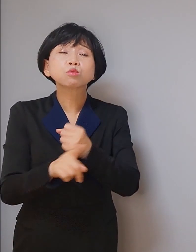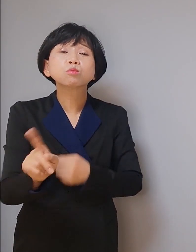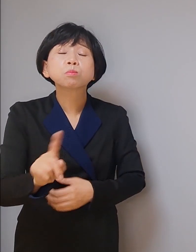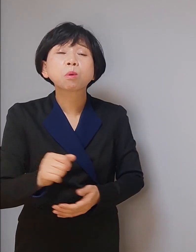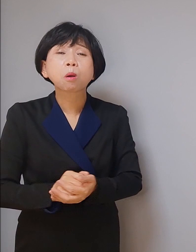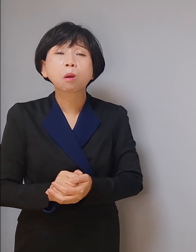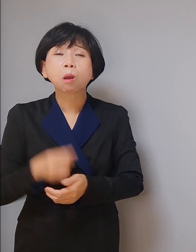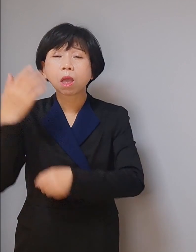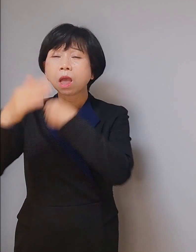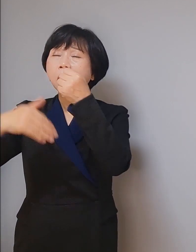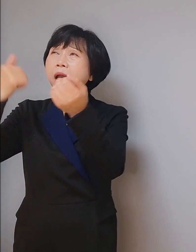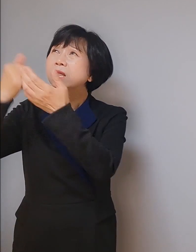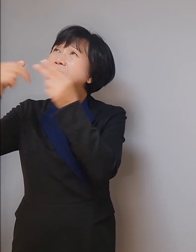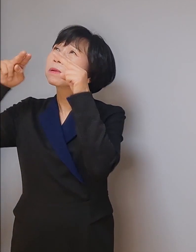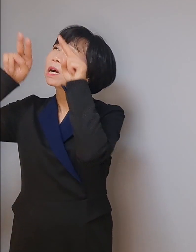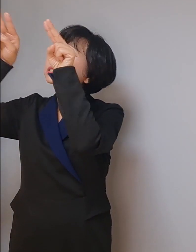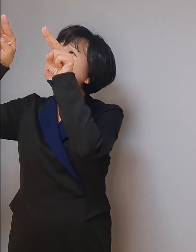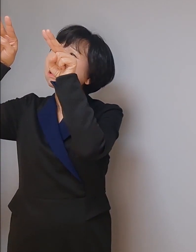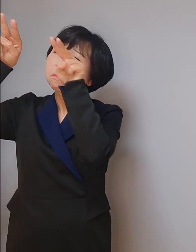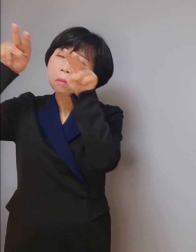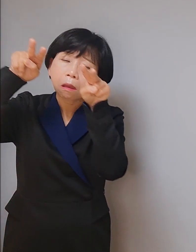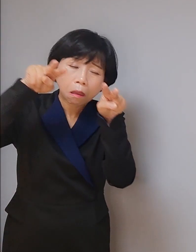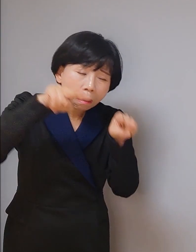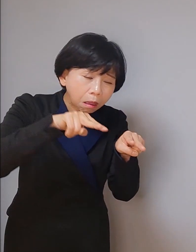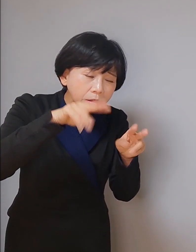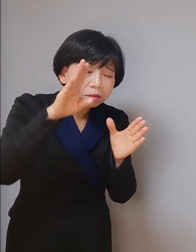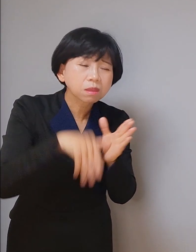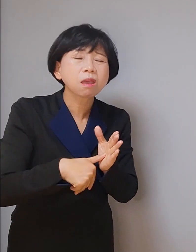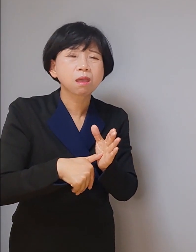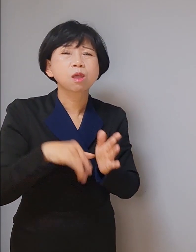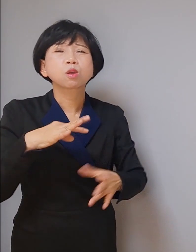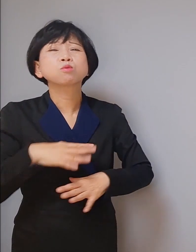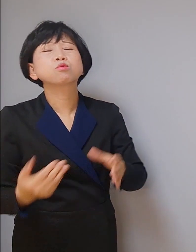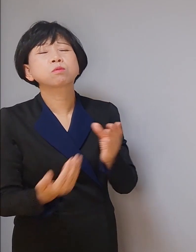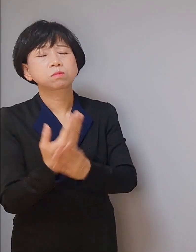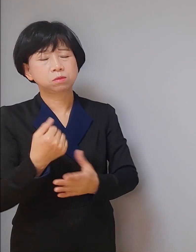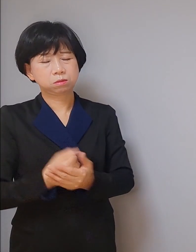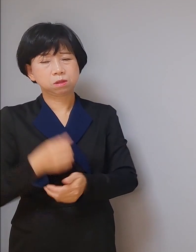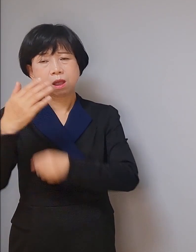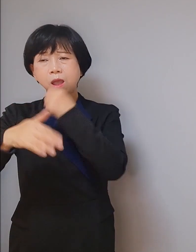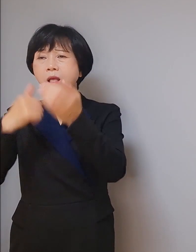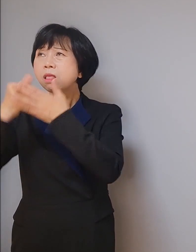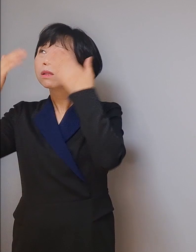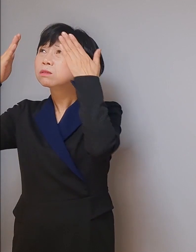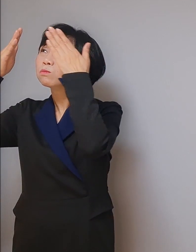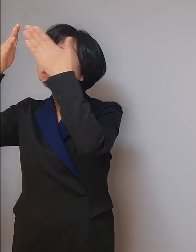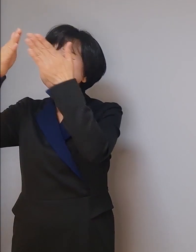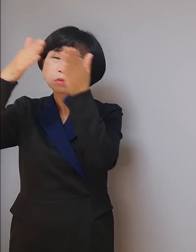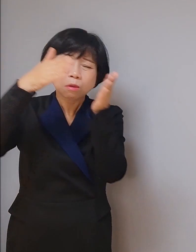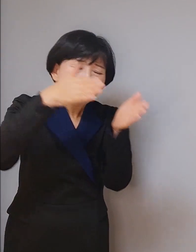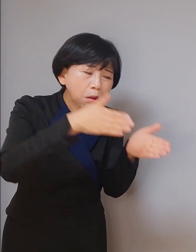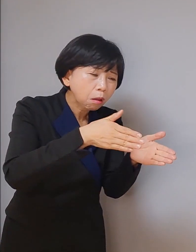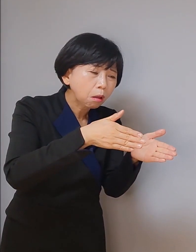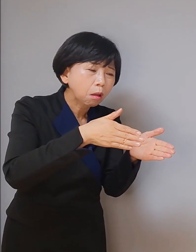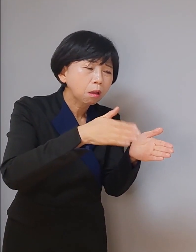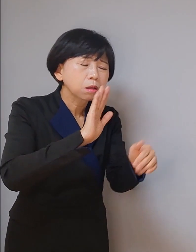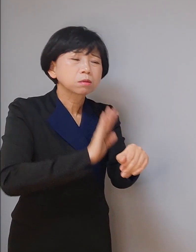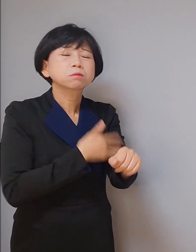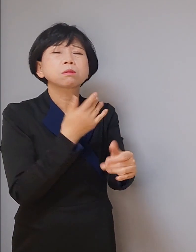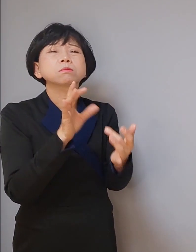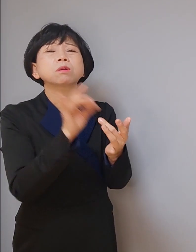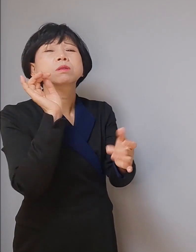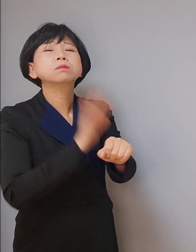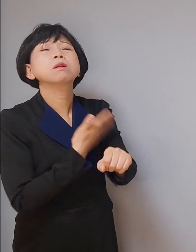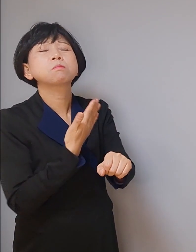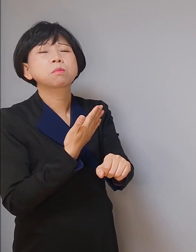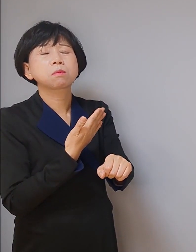시선을 잃어버릴 때 찾아오는 겁니다. 하나님께 집중하지 못하고 섣불리 잘못된 선택을 합니다.